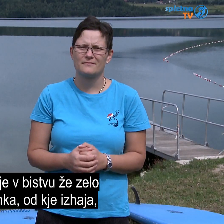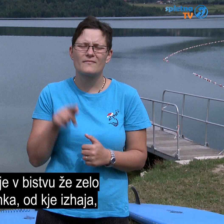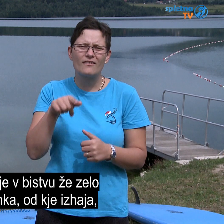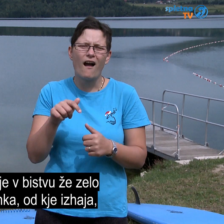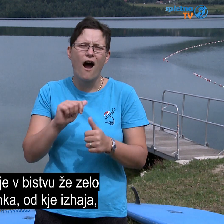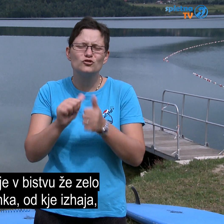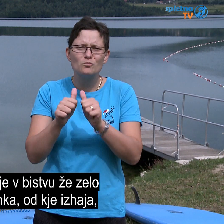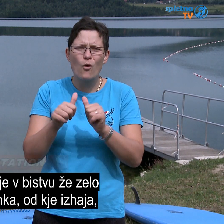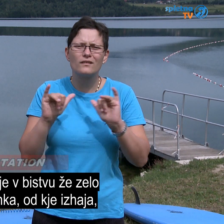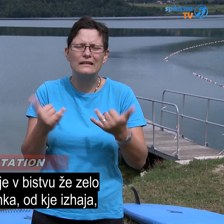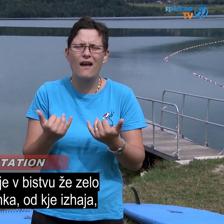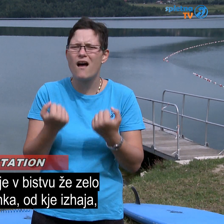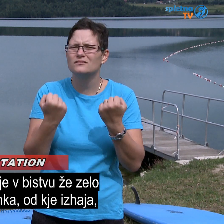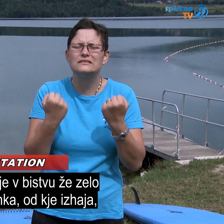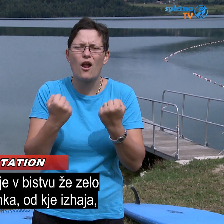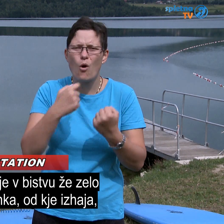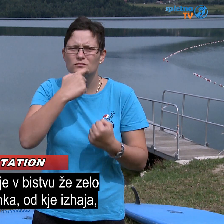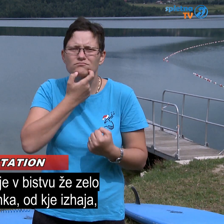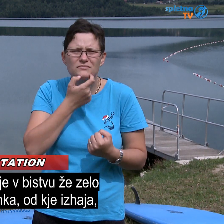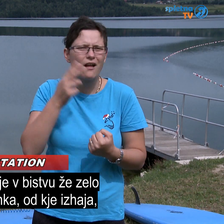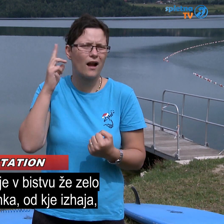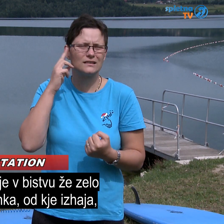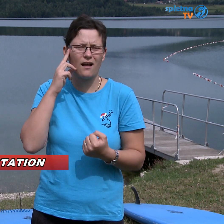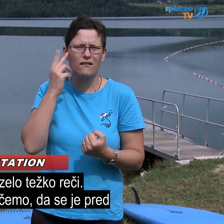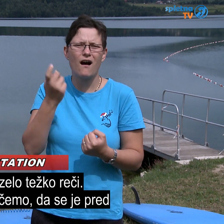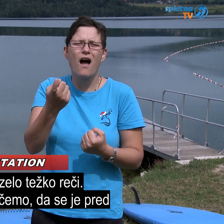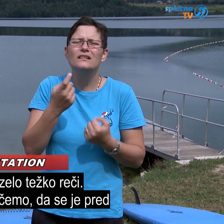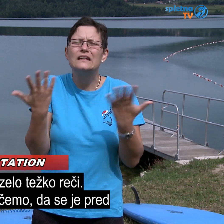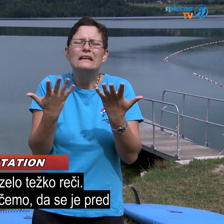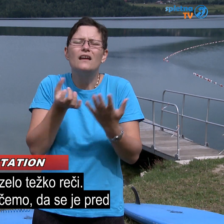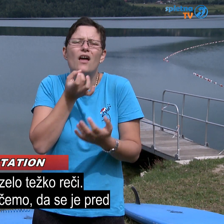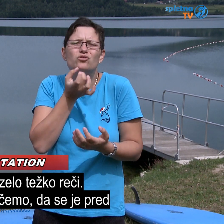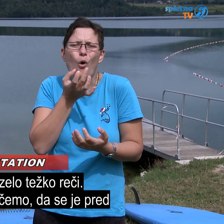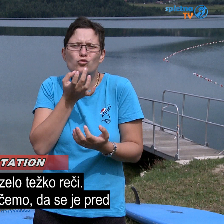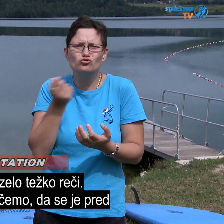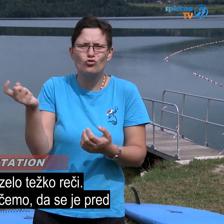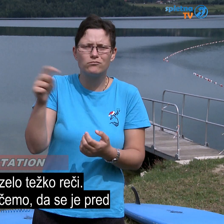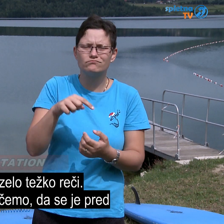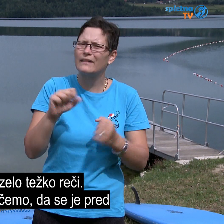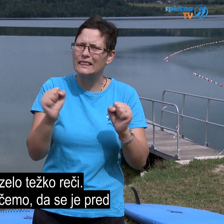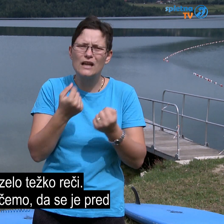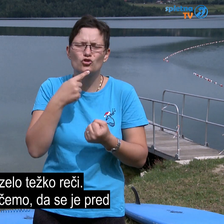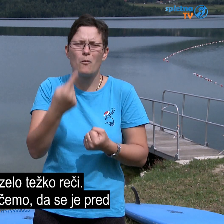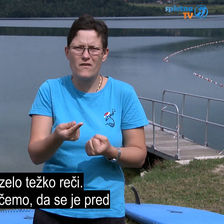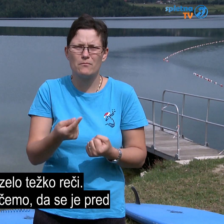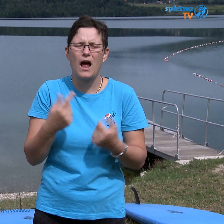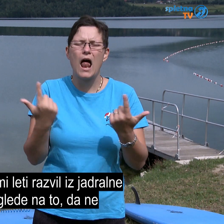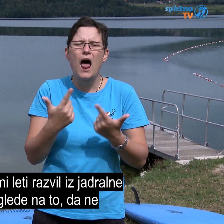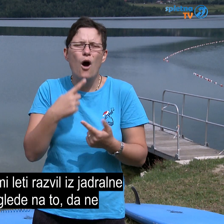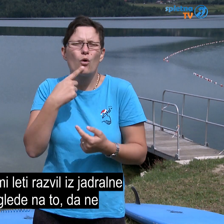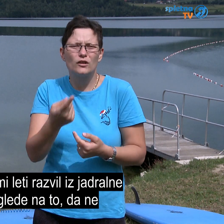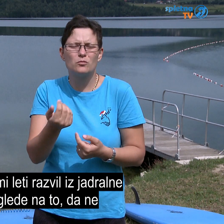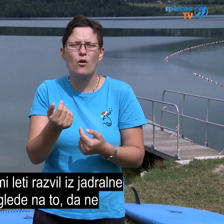Šport je v bistvu že zelo stara znanka, tako da iz kje točno izhaja, je zelo težko reči. Lahko pa rečemo, da se je pred